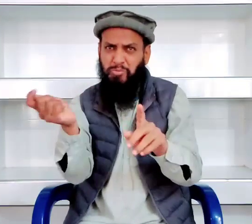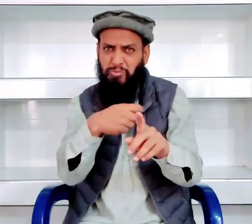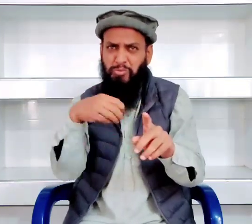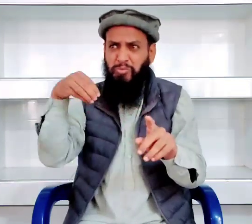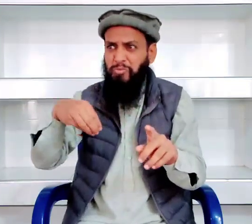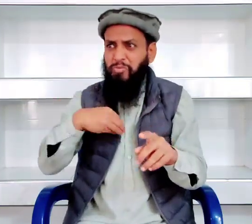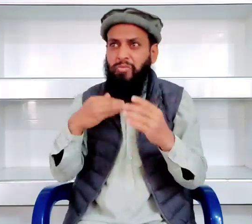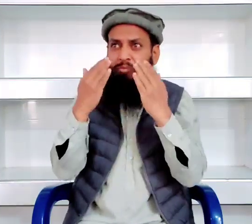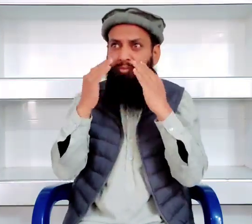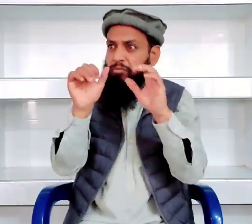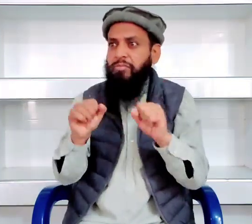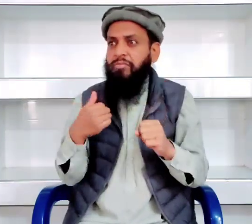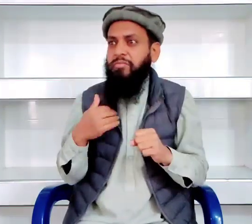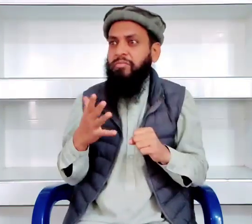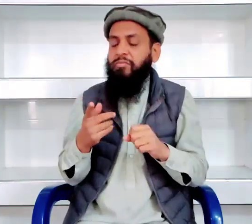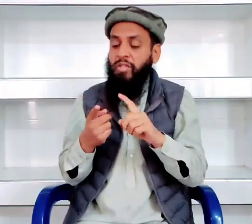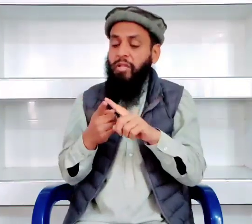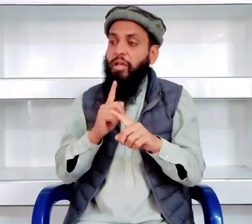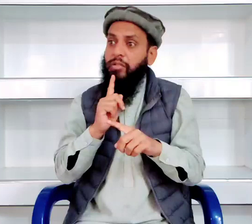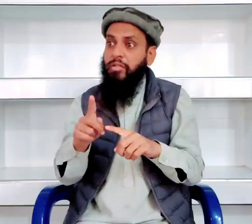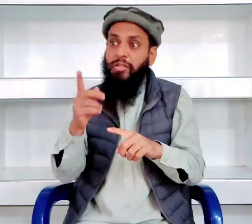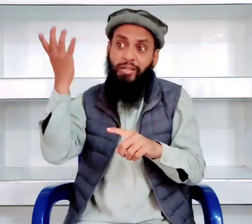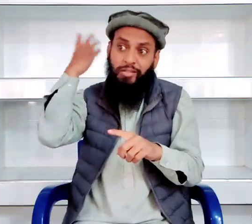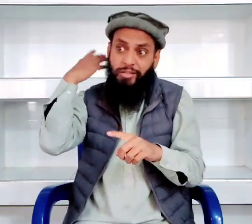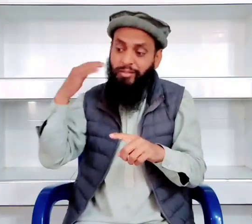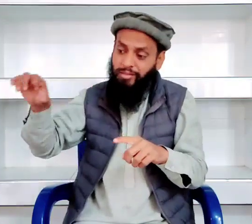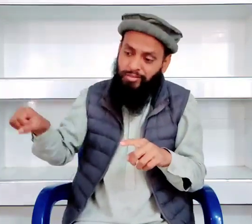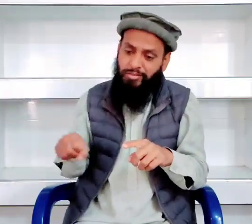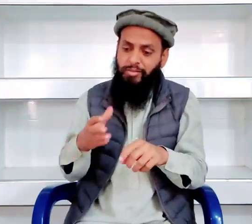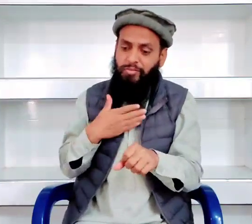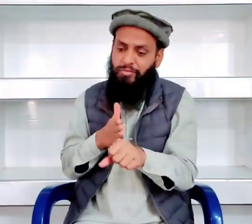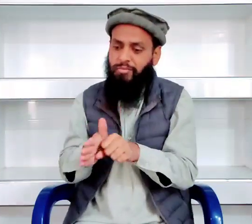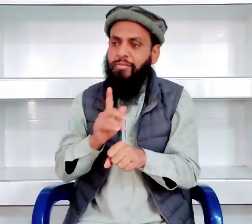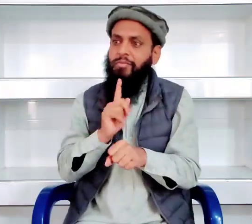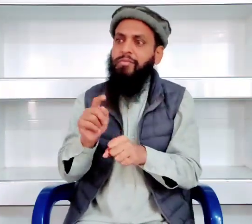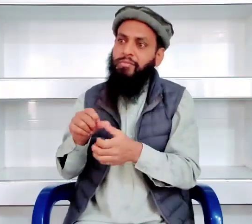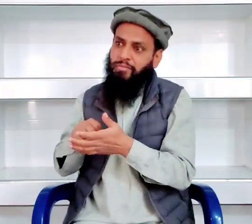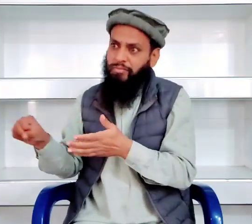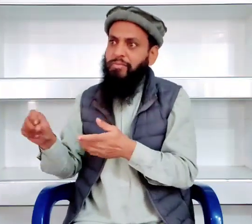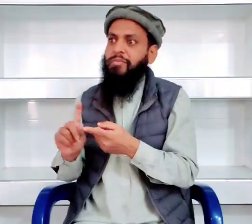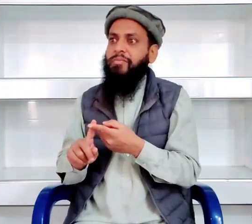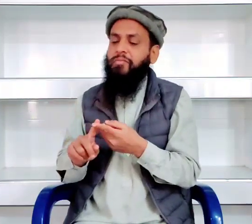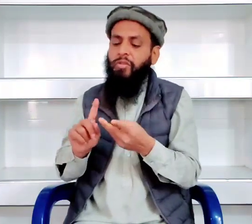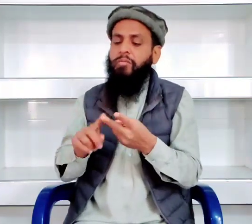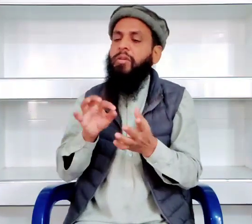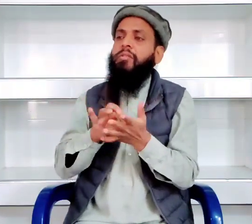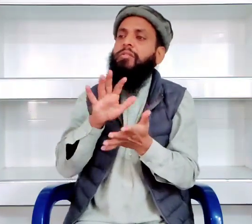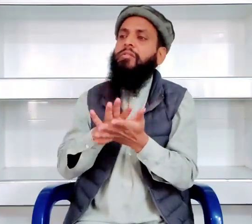ਹੈ ਕਿ ਜਿਹੜਾ ਬੰਦਾ ਉਧਾਰ ਸੌਦਾ ਵੇਚਦਾ ਔਰ ਉਧਾਰ ਦੇ ਪੈਸੇ ਤੋਂ ਜ਼ਿਆਦਾ ਲੈਂਦਾ ਔਰ ਨਕਦ ਦੇ ਪੈਸੇ